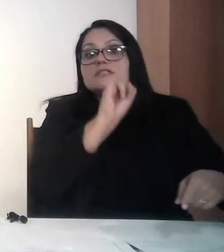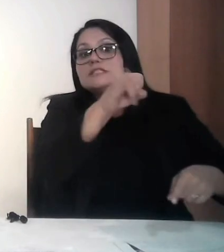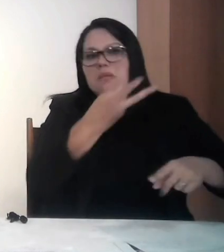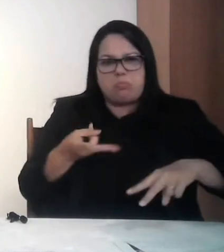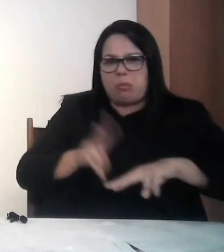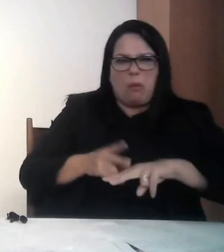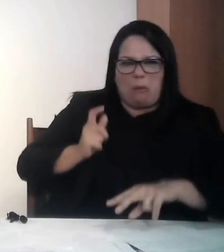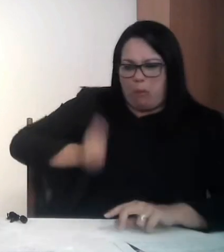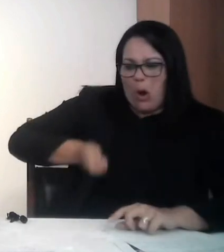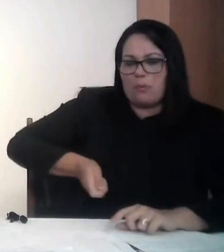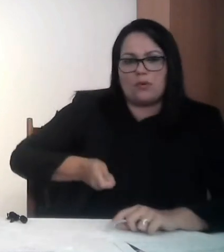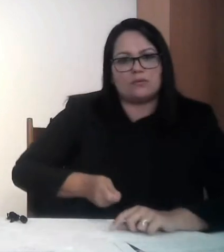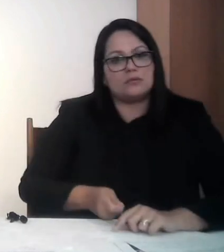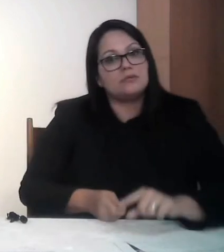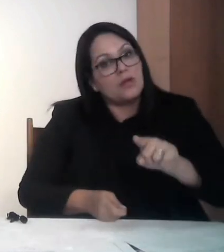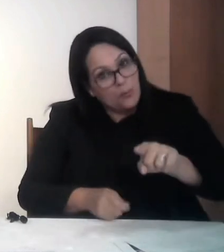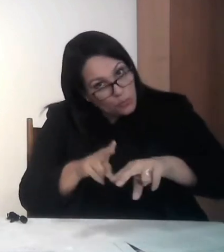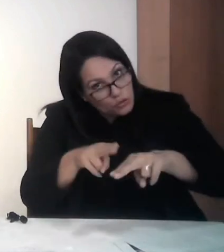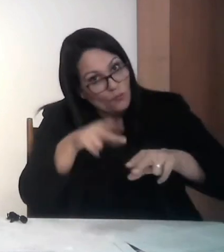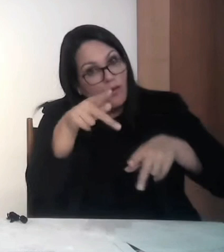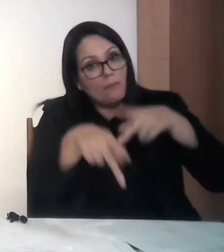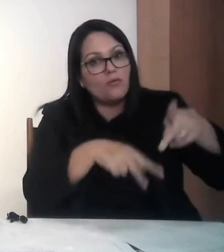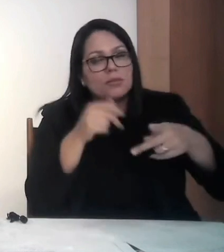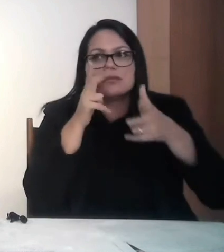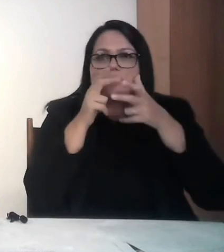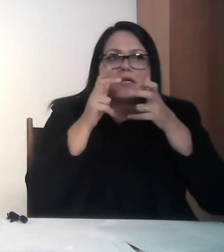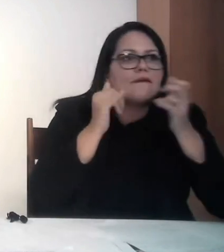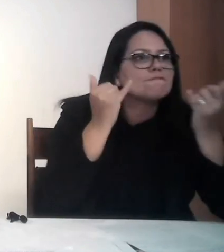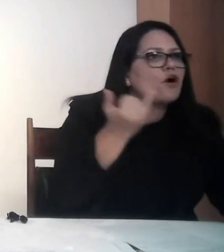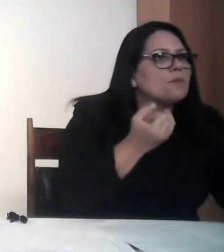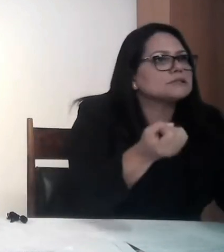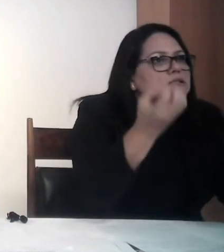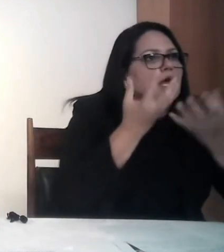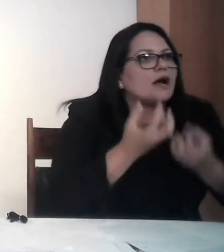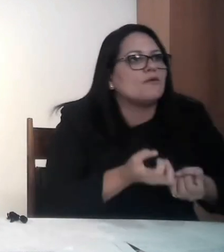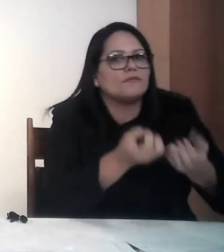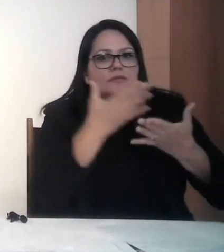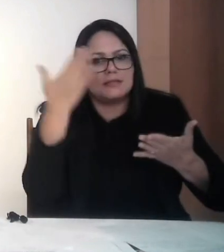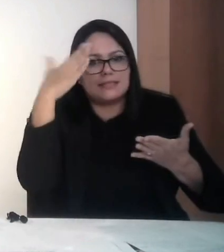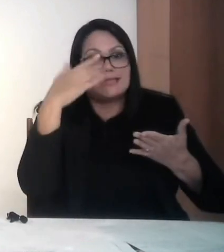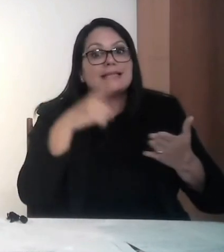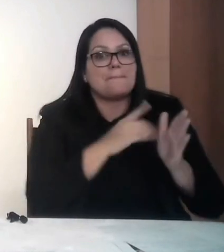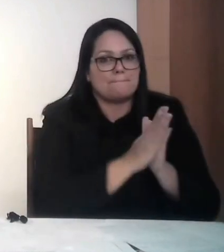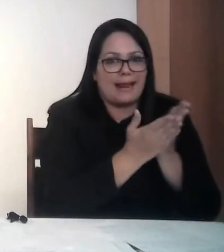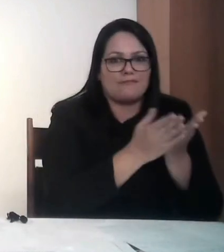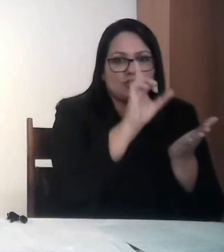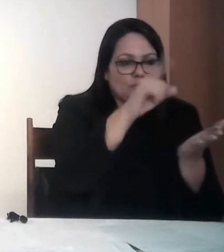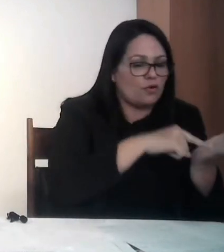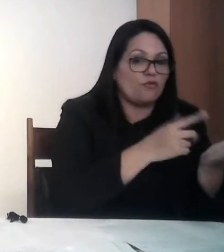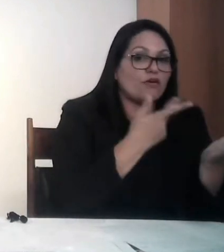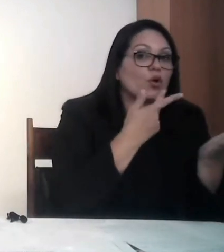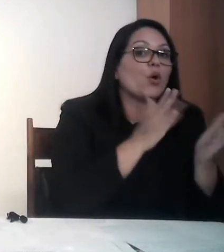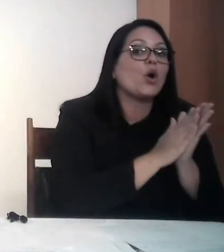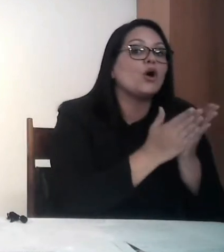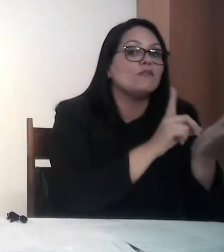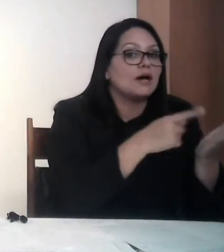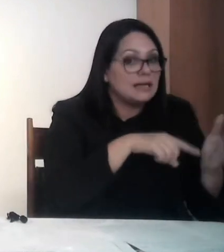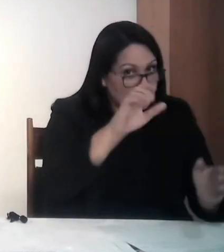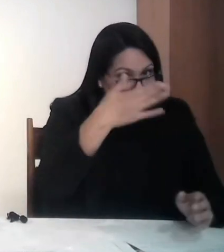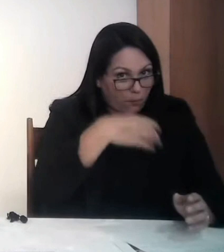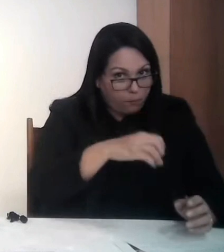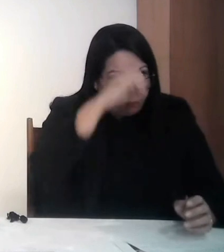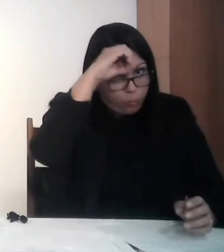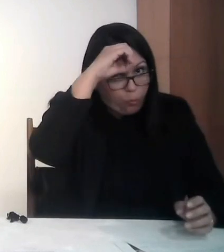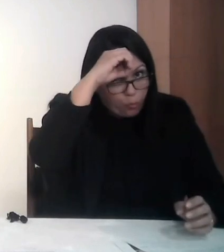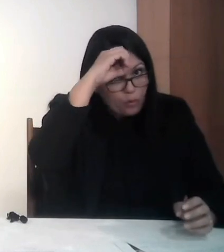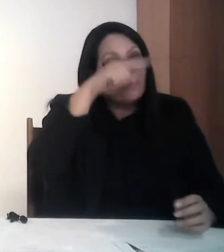cada vez mais ter que se informar. Entender o que está acontecendo. Tem uma passagem bíblica até, o Tarcísio, que diz, né, por falta de conhecimento,